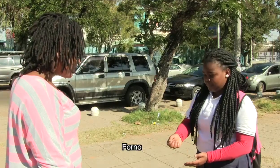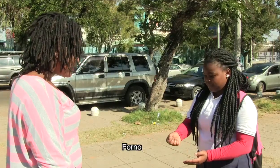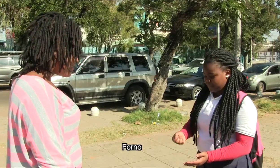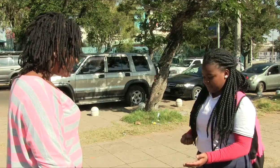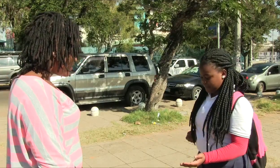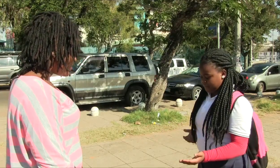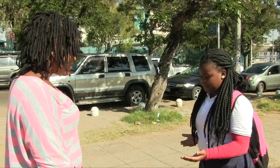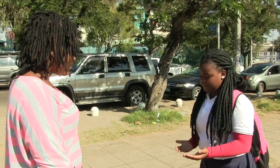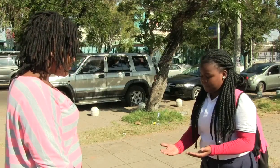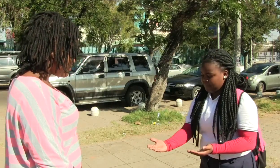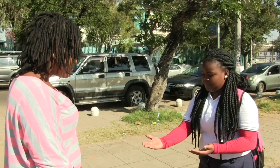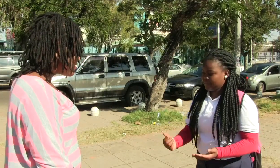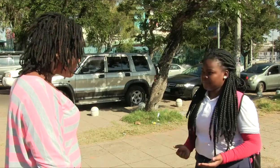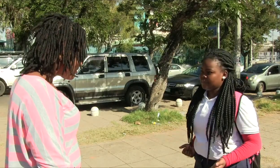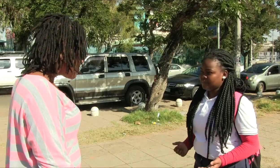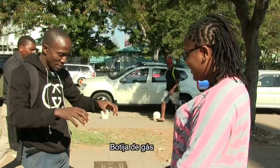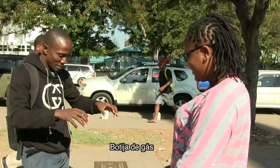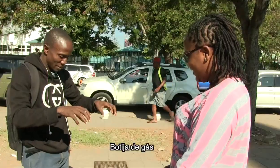forno.